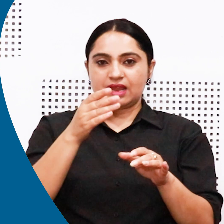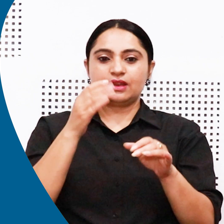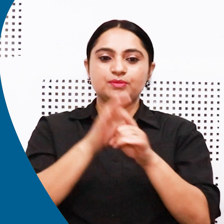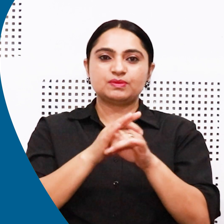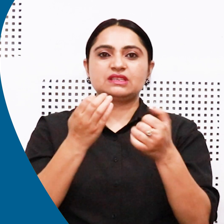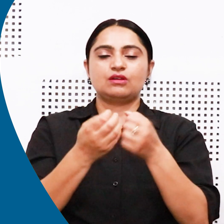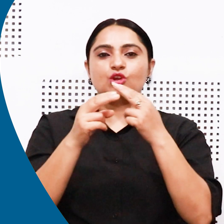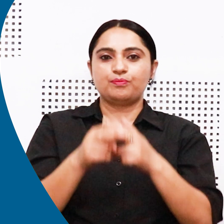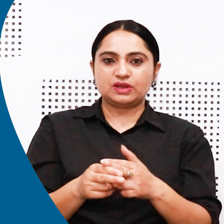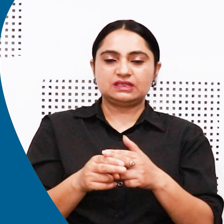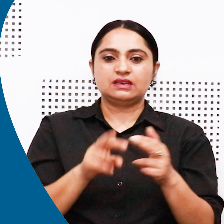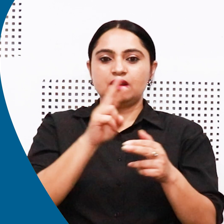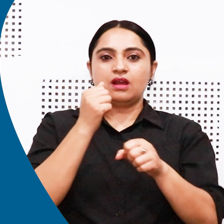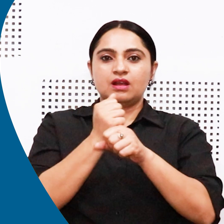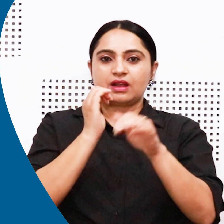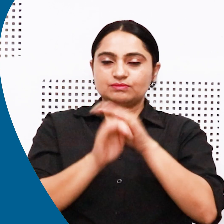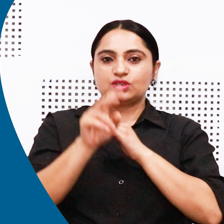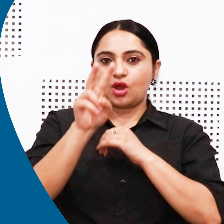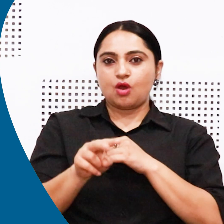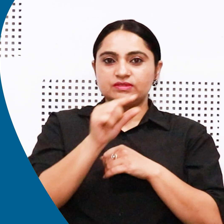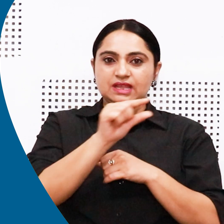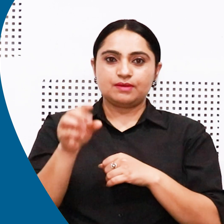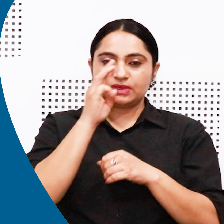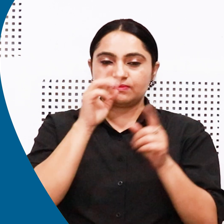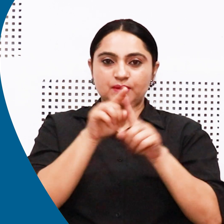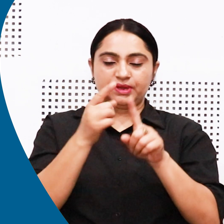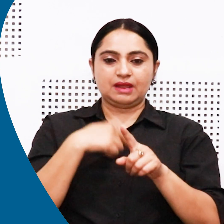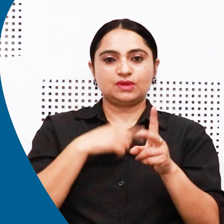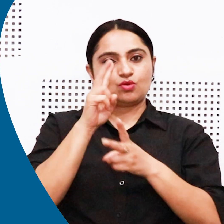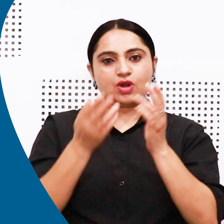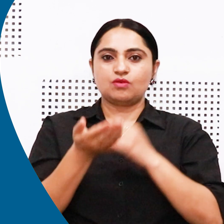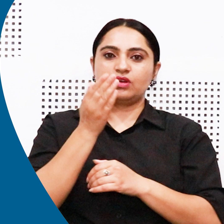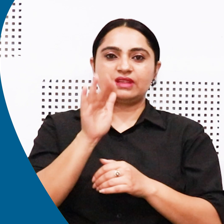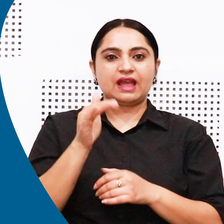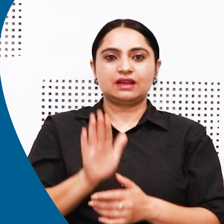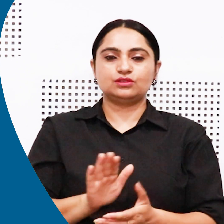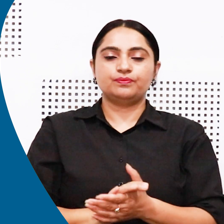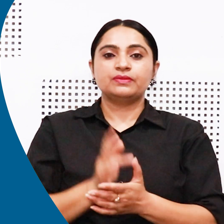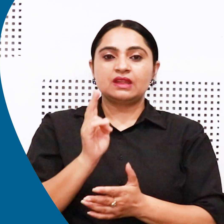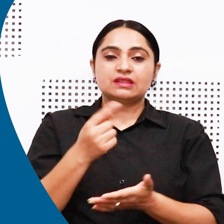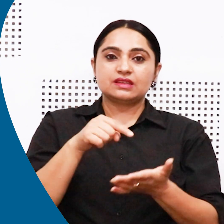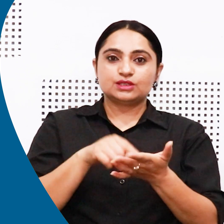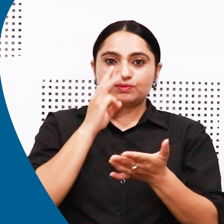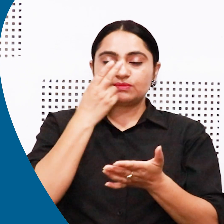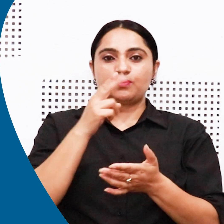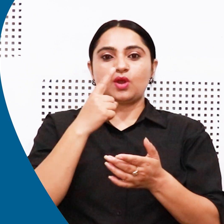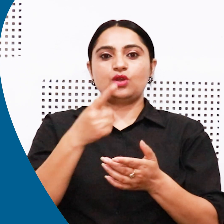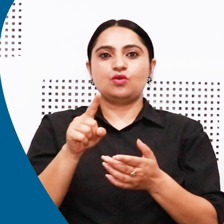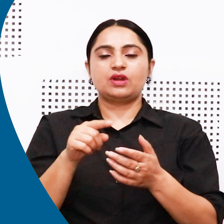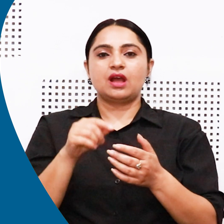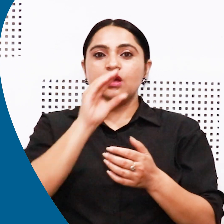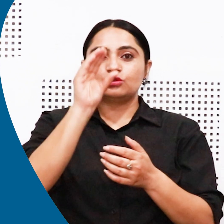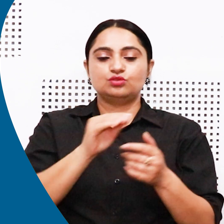व्यवस्था गरेको बजेट र कार्यान्वयनको अवस्थाका बारेमा पनि हामीले कुरा उठाउँदै आएका छौं। यसबीचमा भएको एउटा जुम